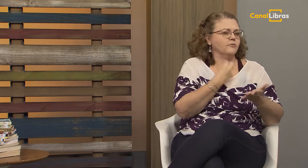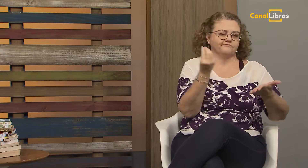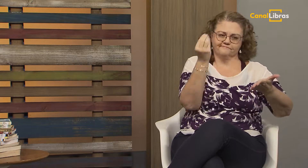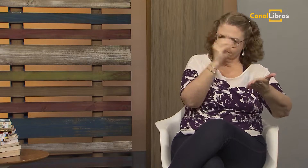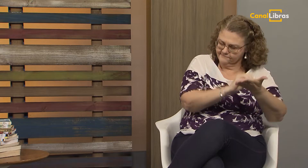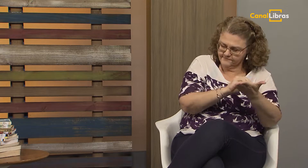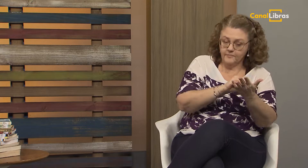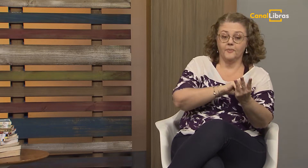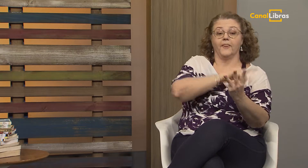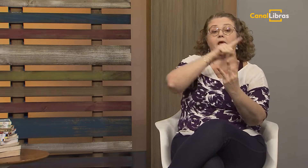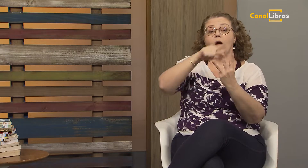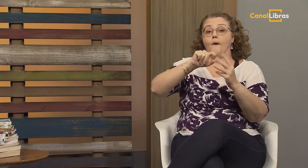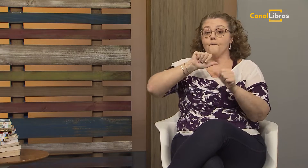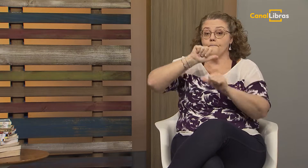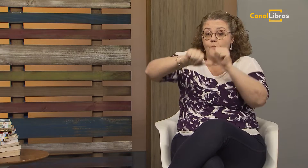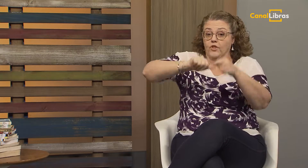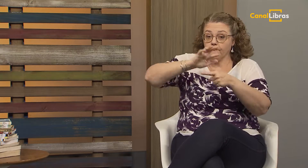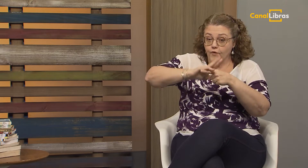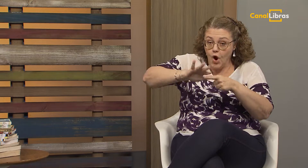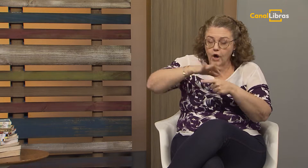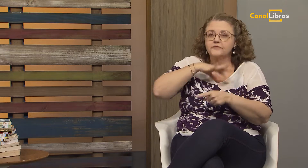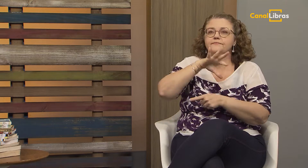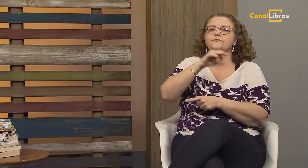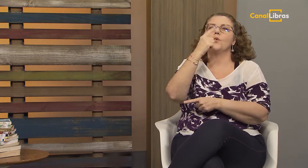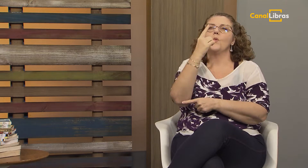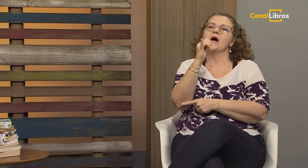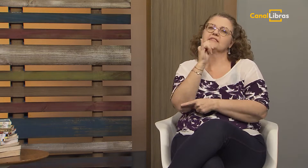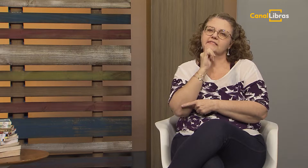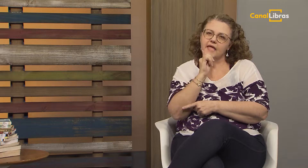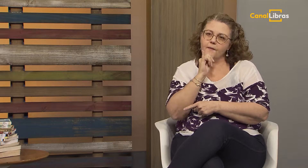fonológica, temos o sinal de carne, por exemplo. Temos esse